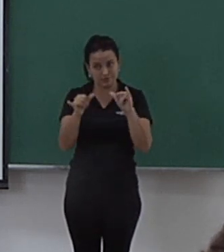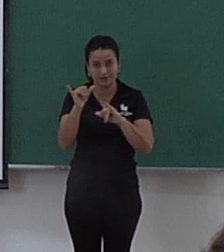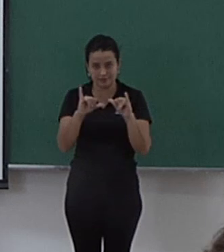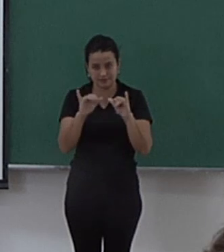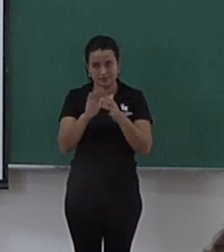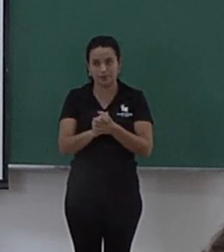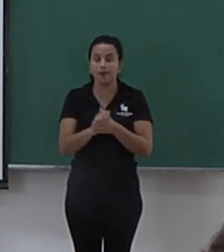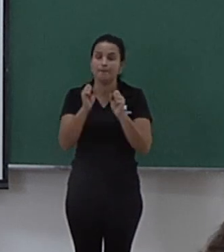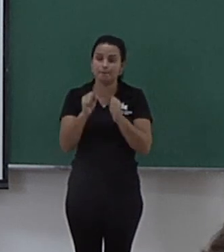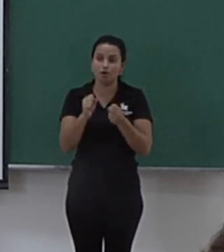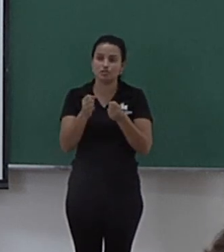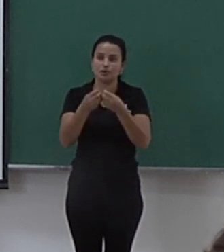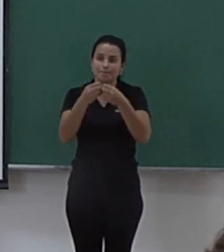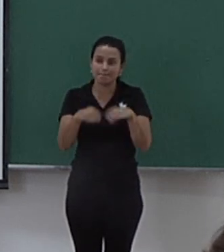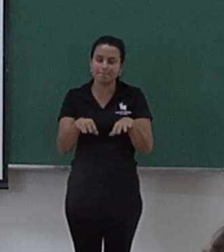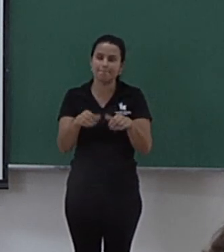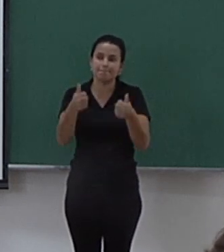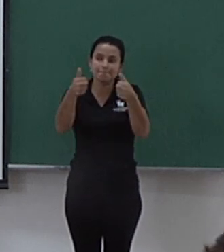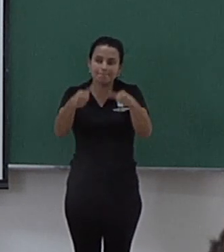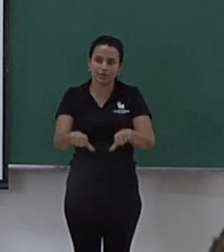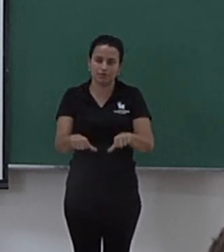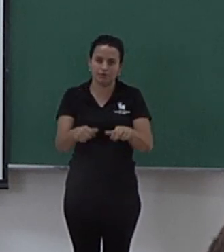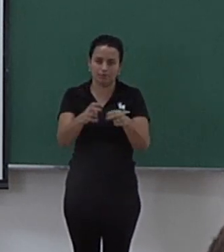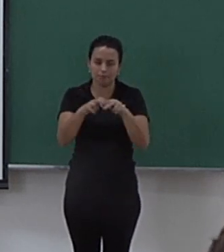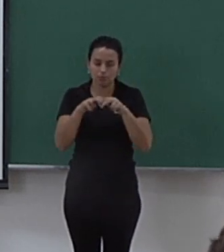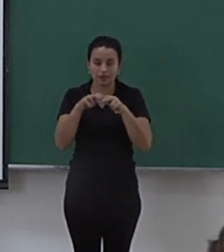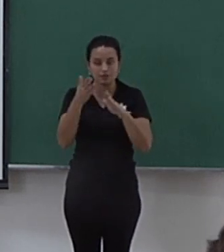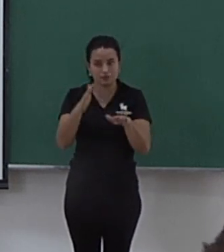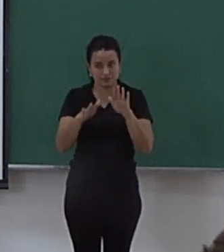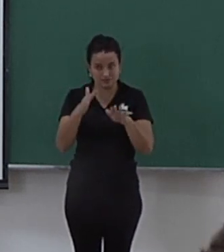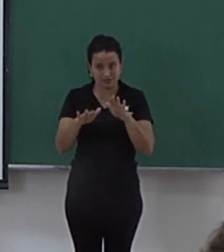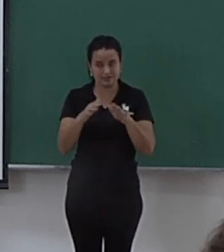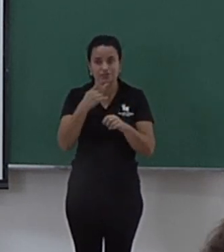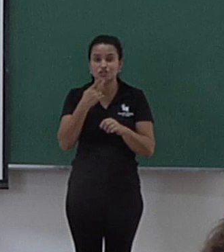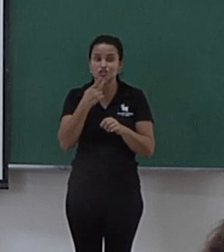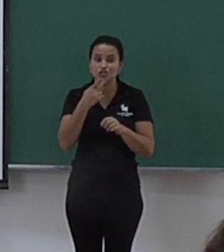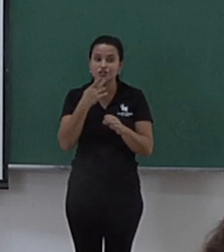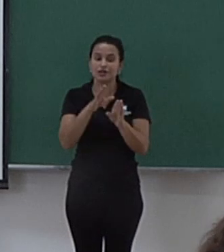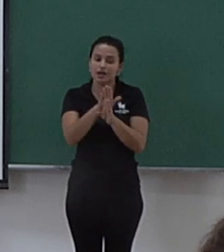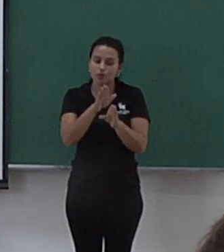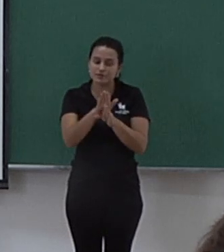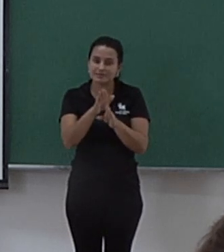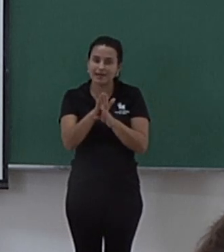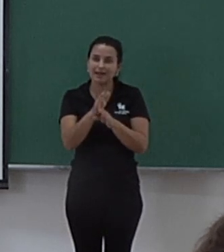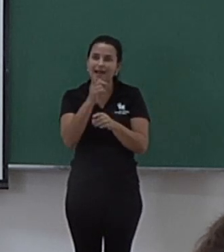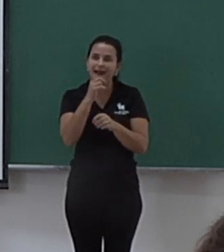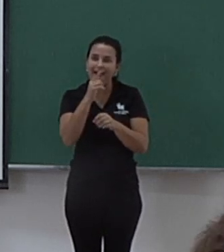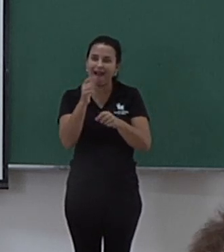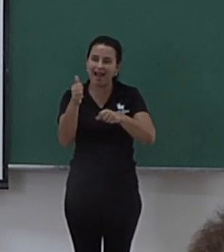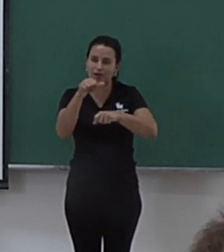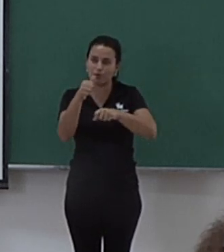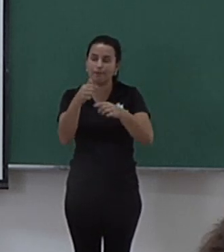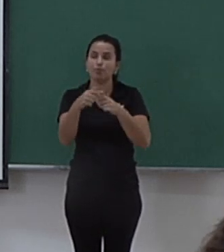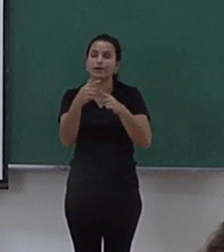estar lesando ainda mais. Por isso que às vezes a gente recomenda a água, porque a água ela vai eliminar o produto. E